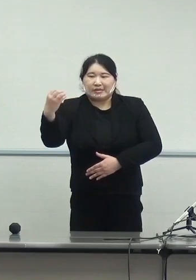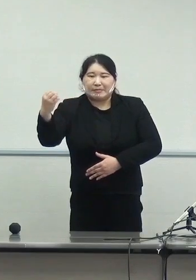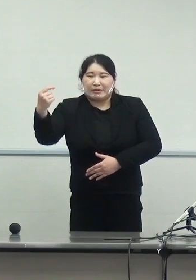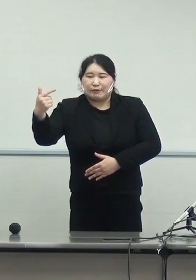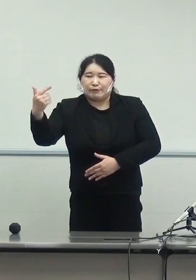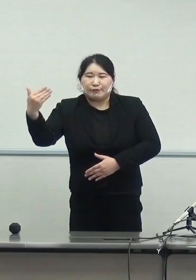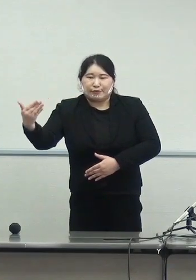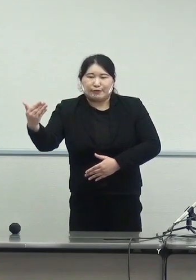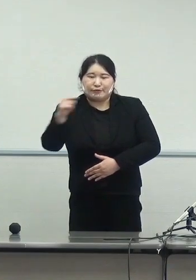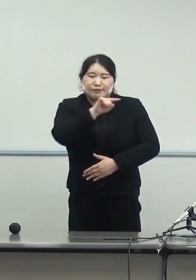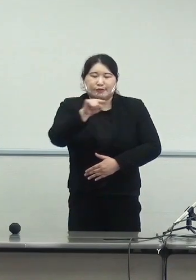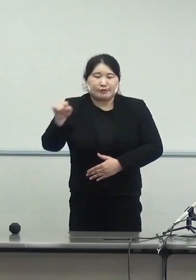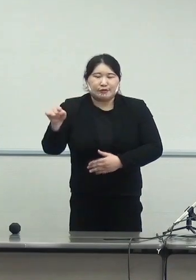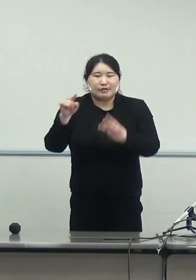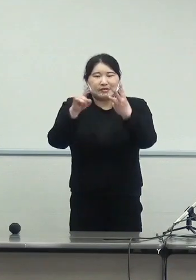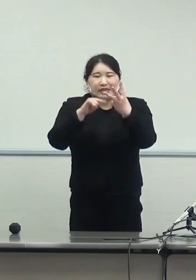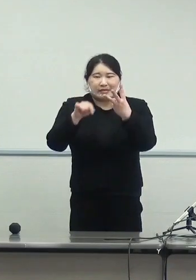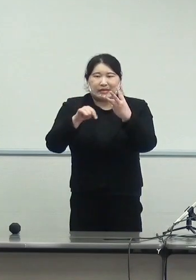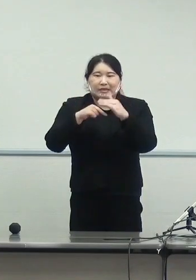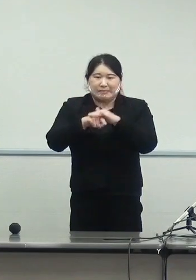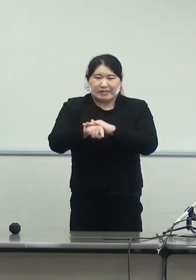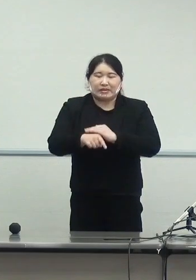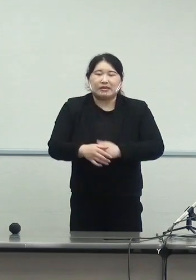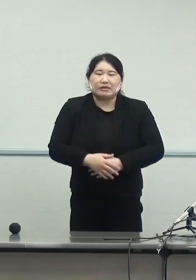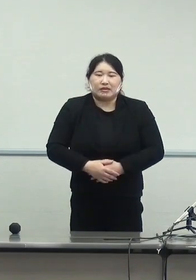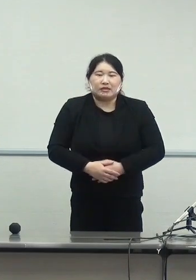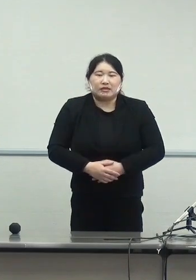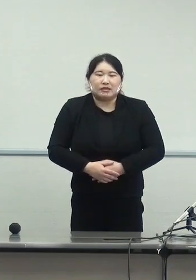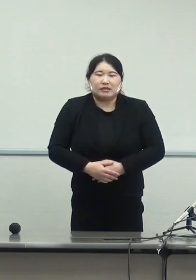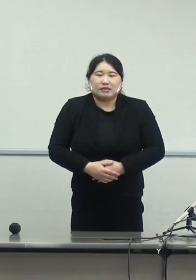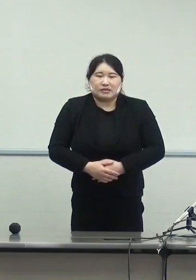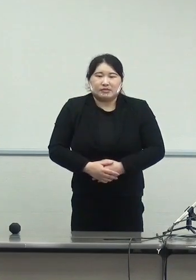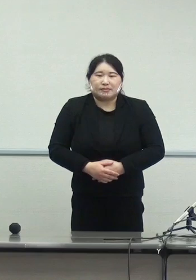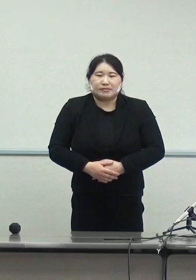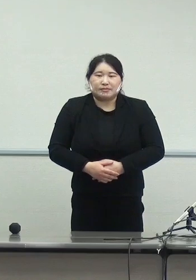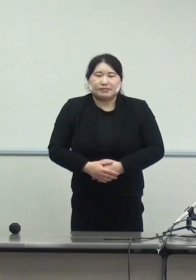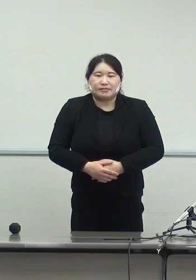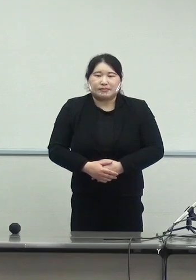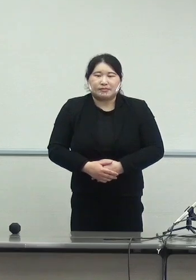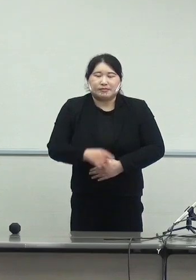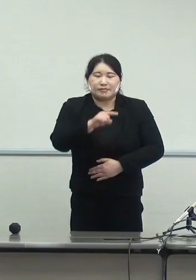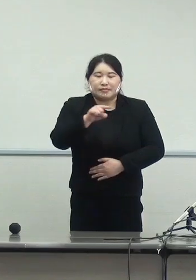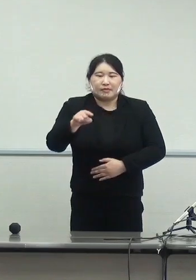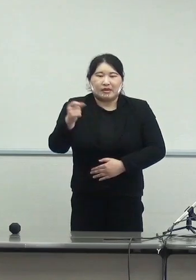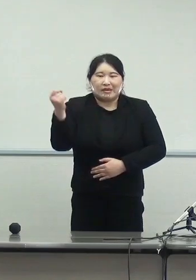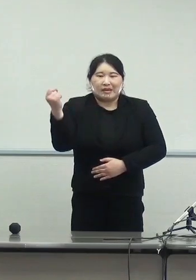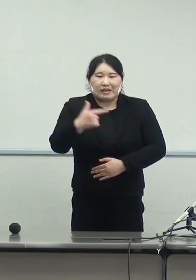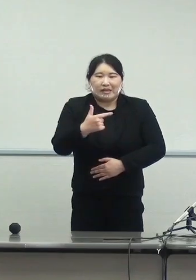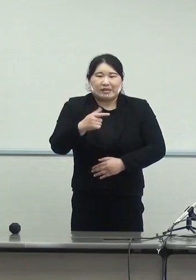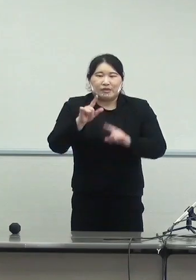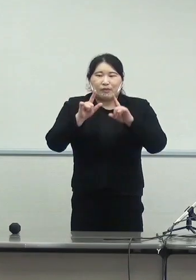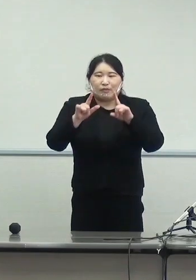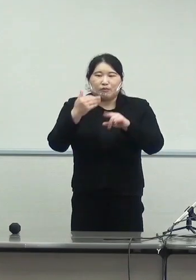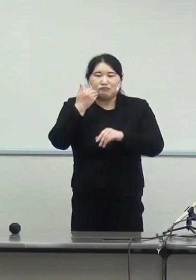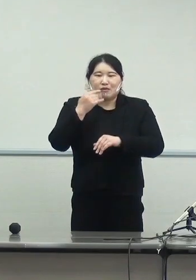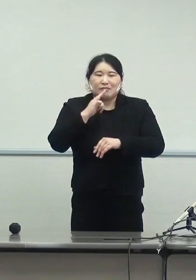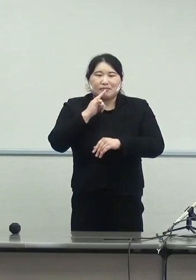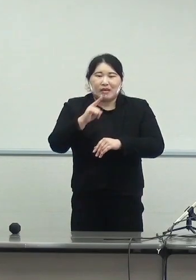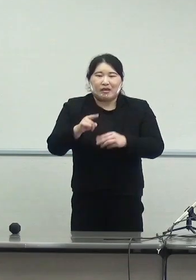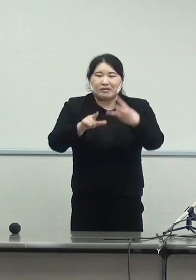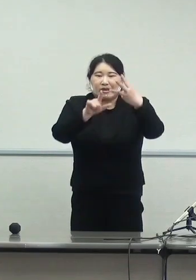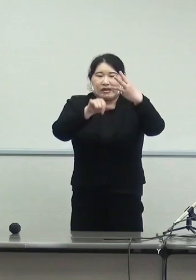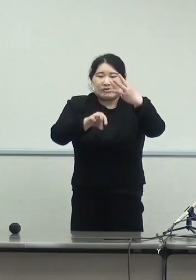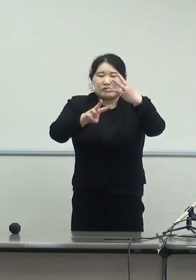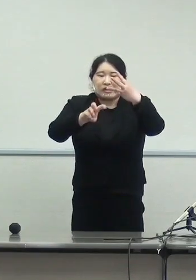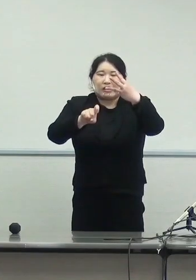954-1035-1069というふうにナンバリングされるお三方ですが、それぞれ一番早くて報告したのは3月31日の